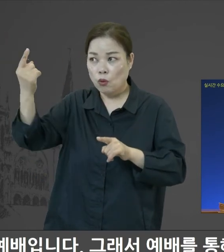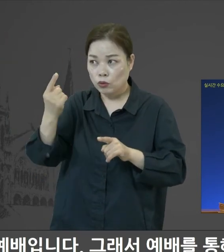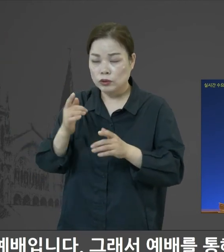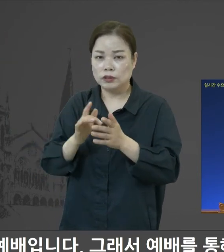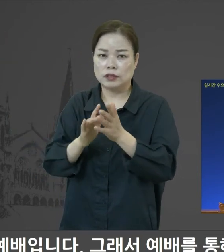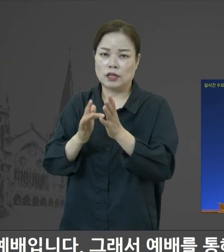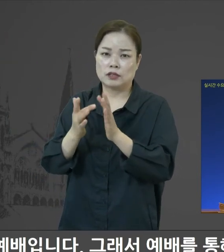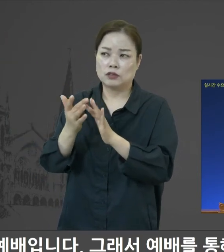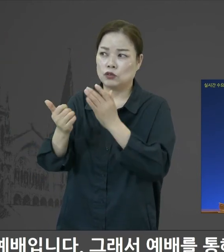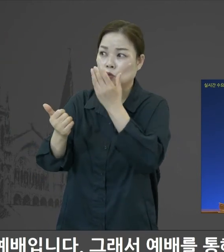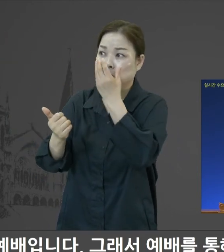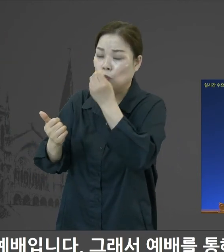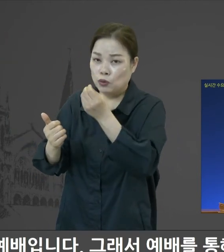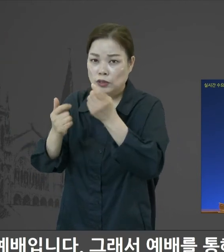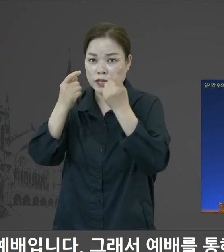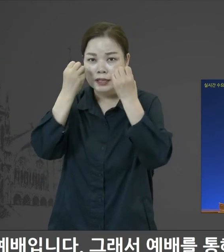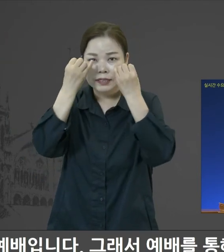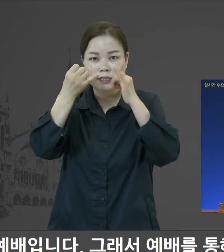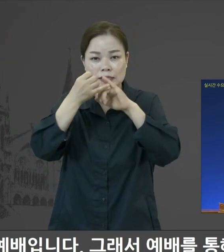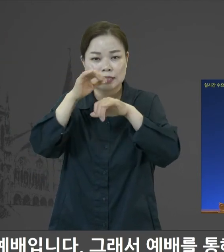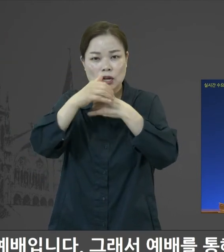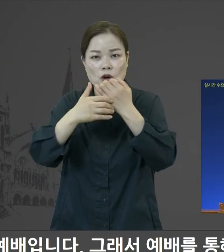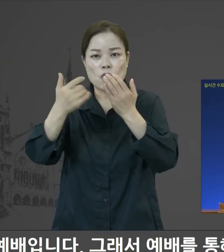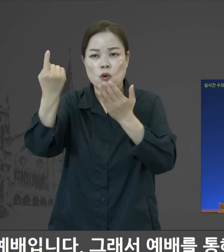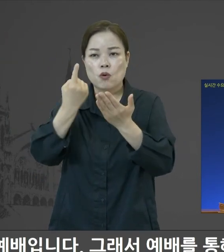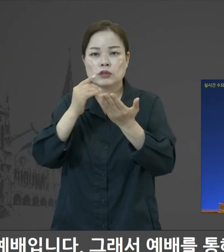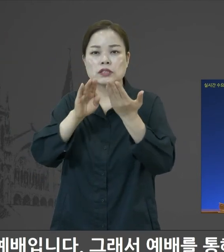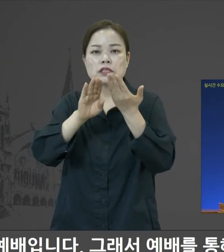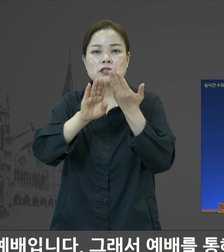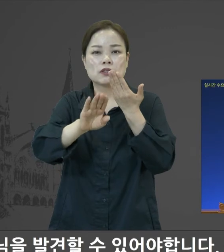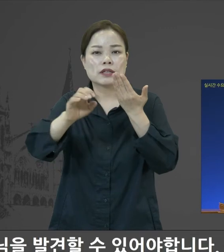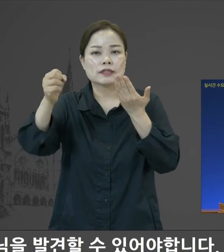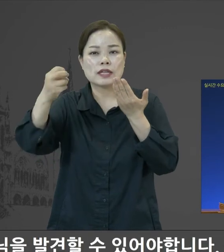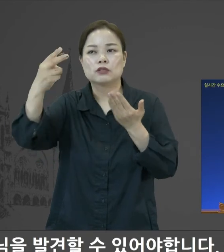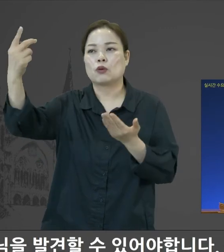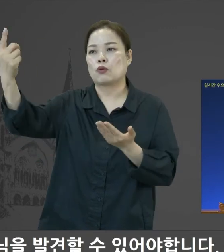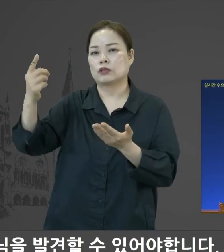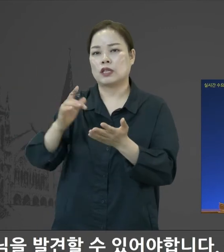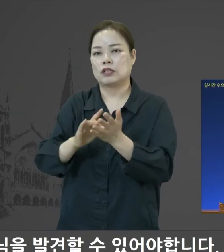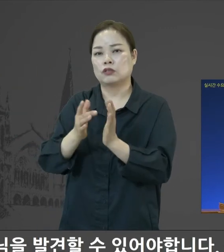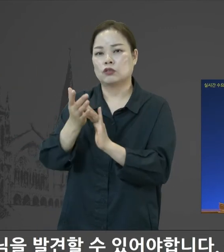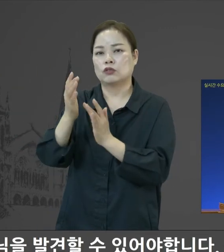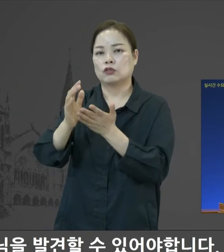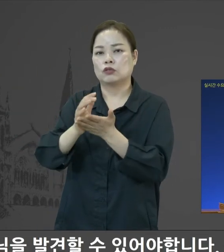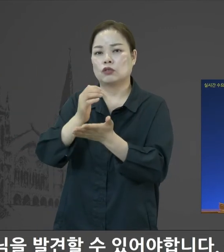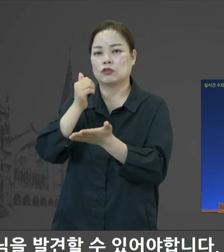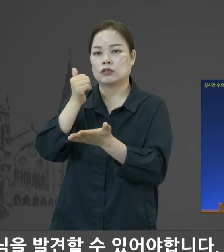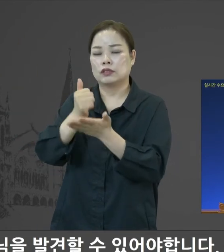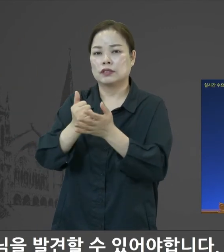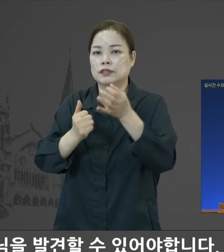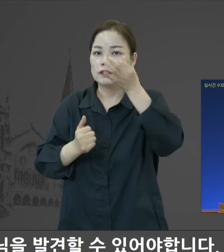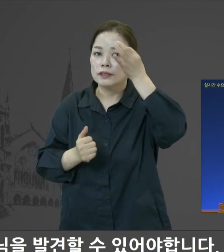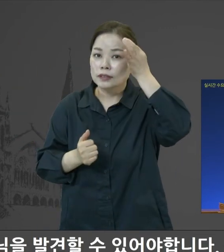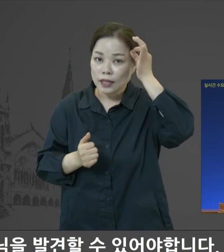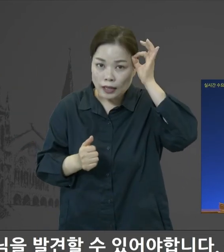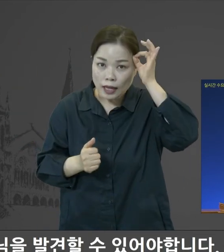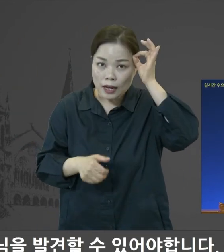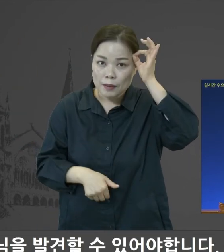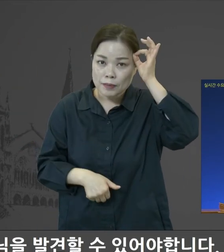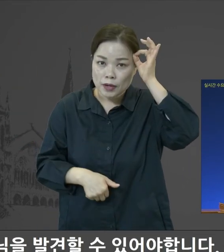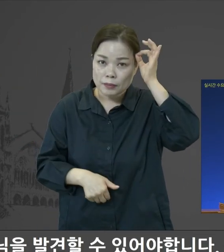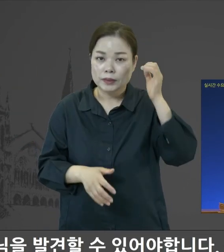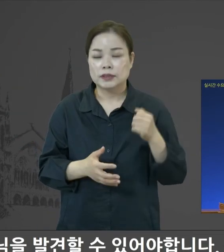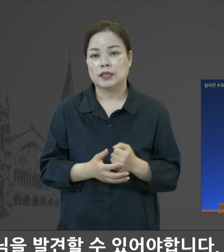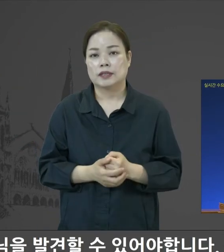것이고 신약의 말씀 속에서는 오신 그리스도와 다시 오실 그리스도가 보여야 되는 것입니다. 요한복음 5장